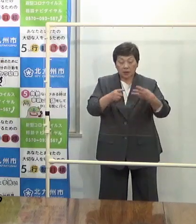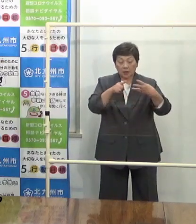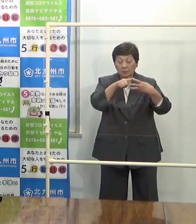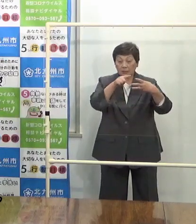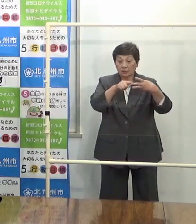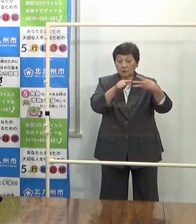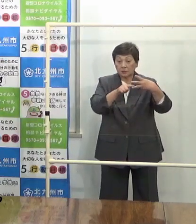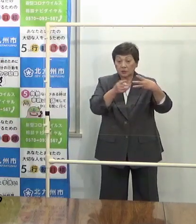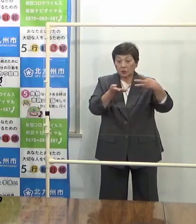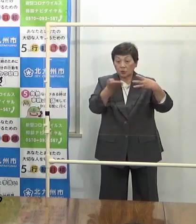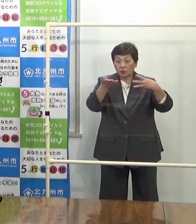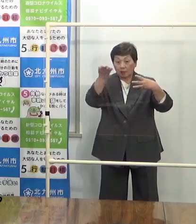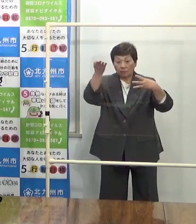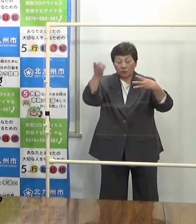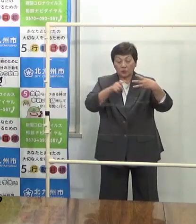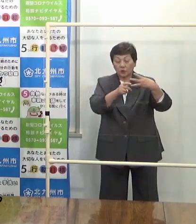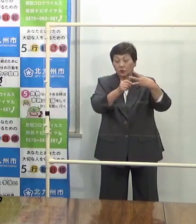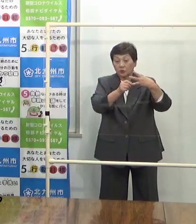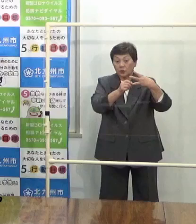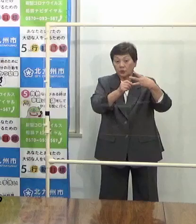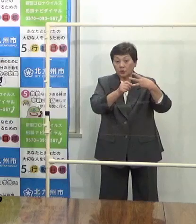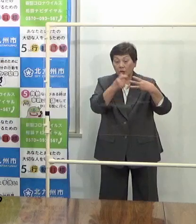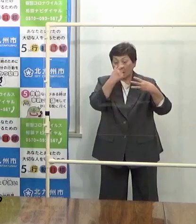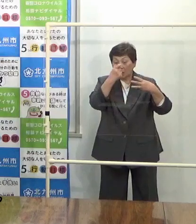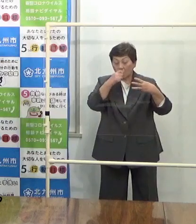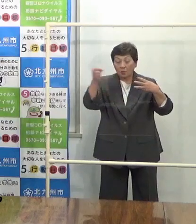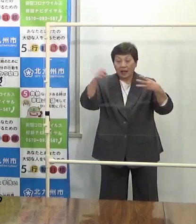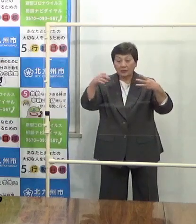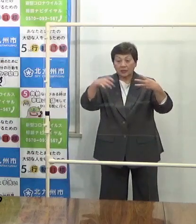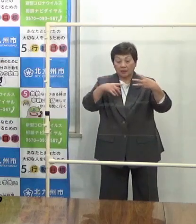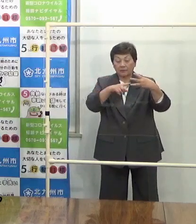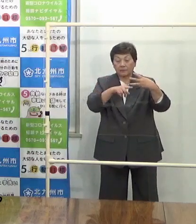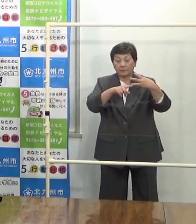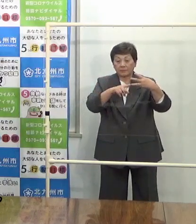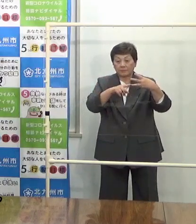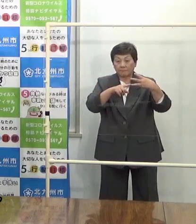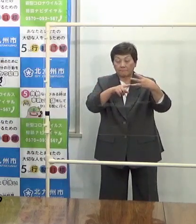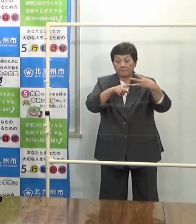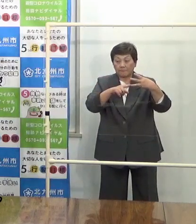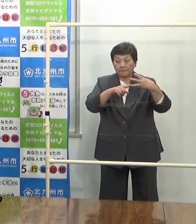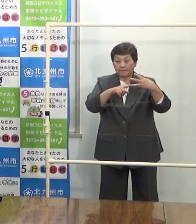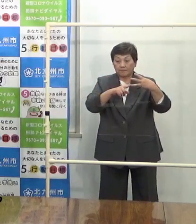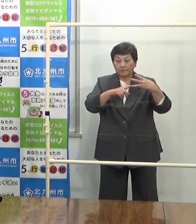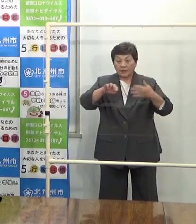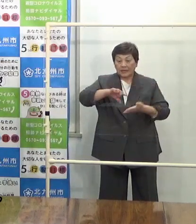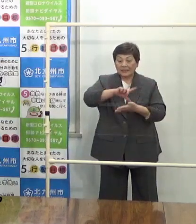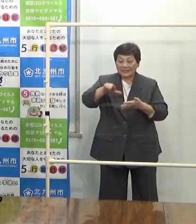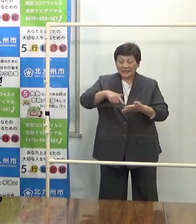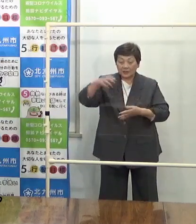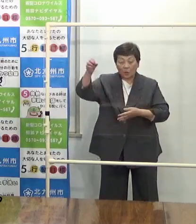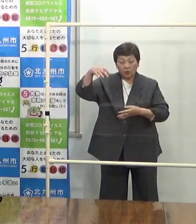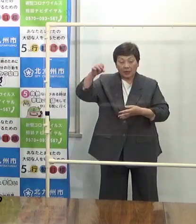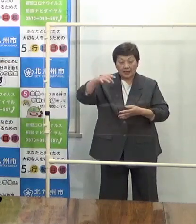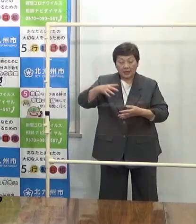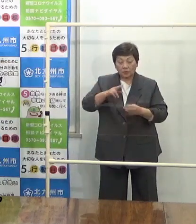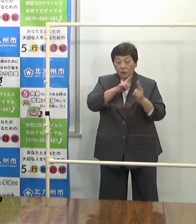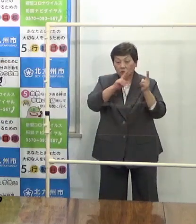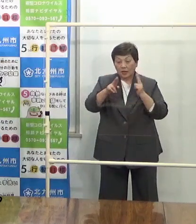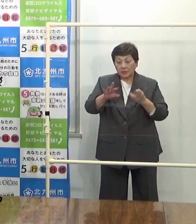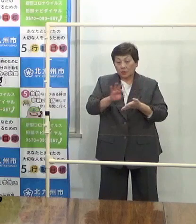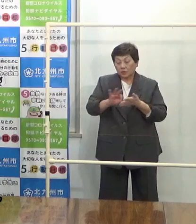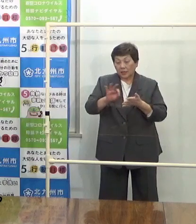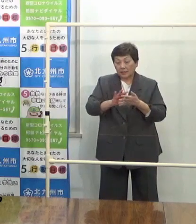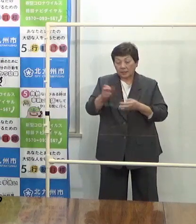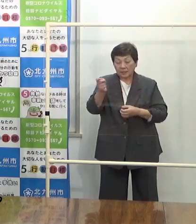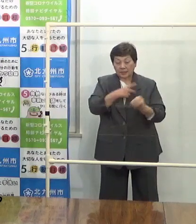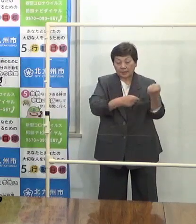があります。ステップ1、ゴミ発電、市内再エネ発電所や地域電力会社を活用し再